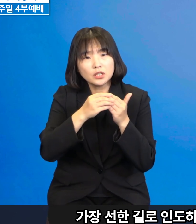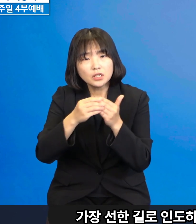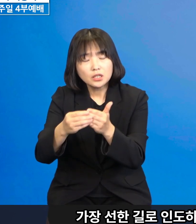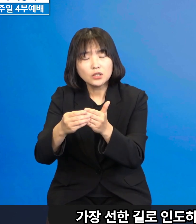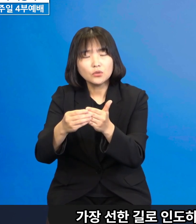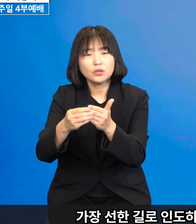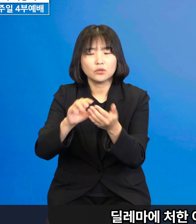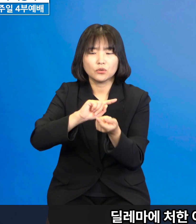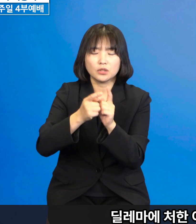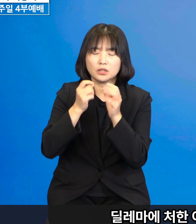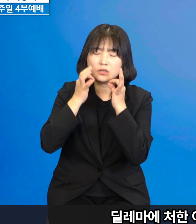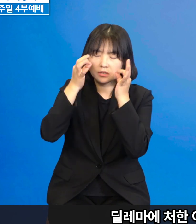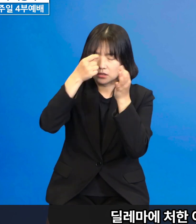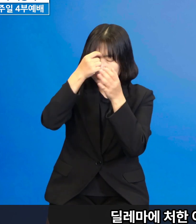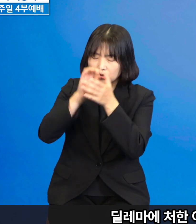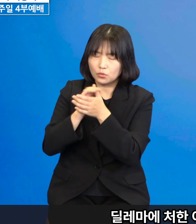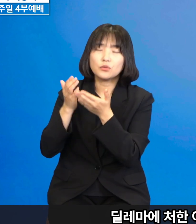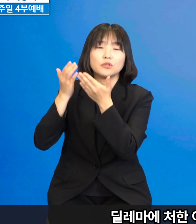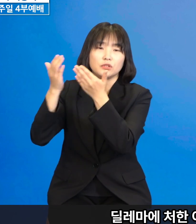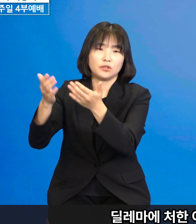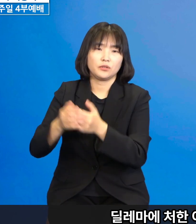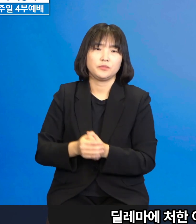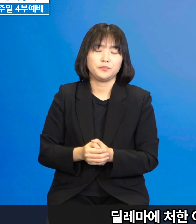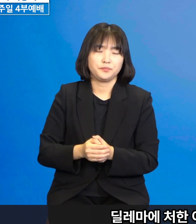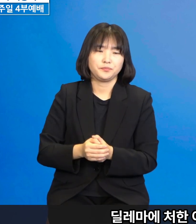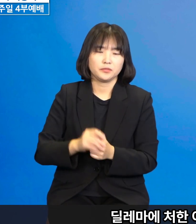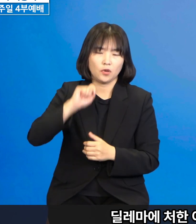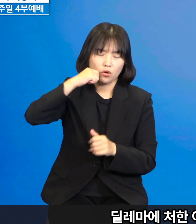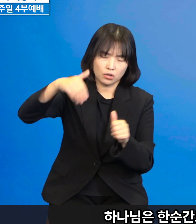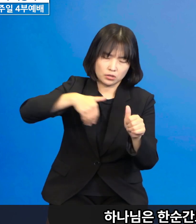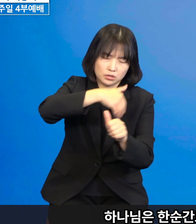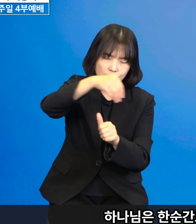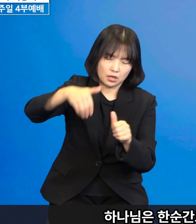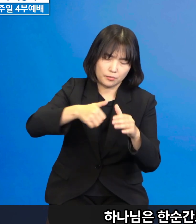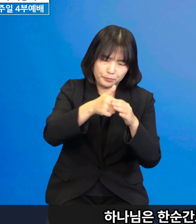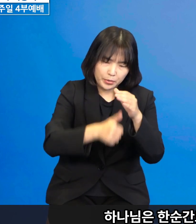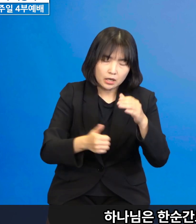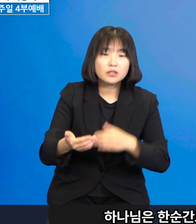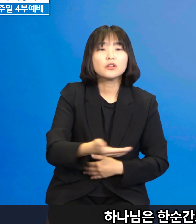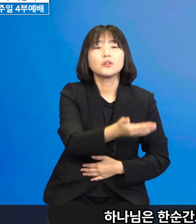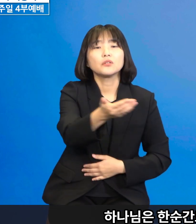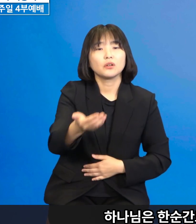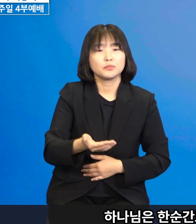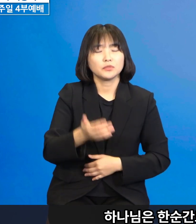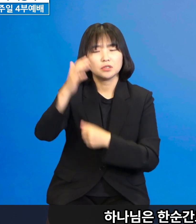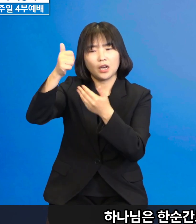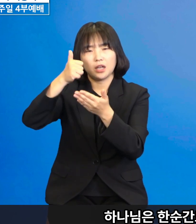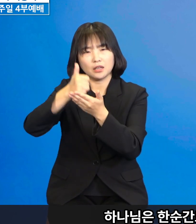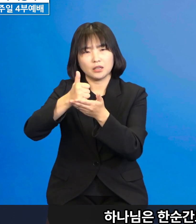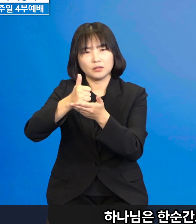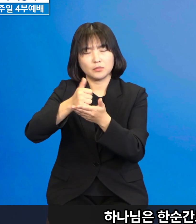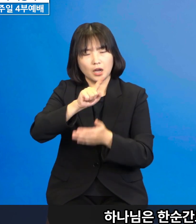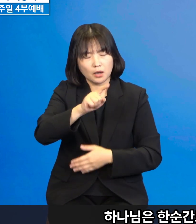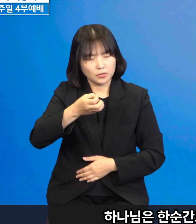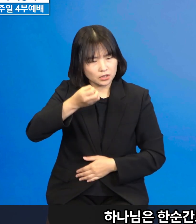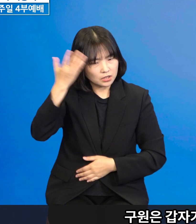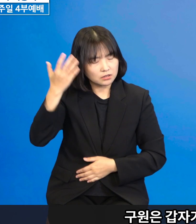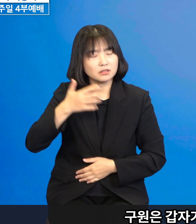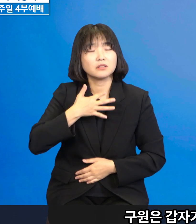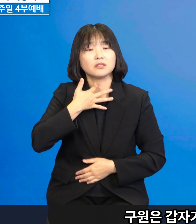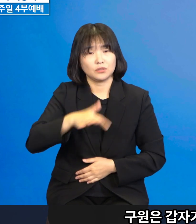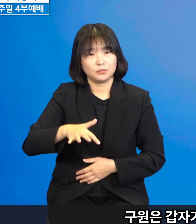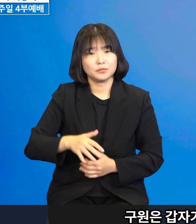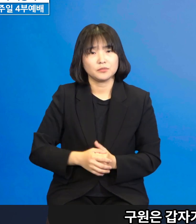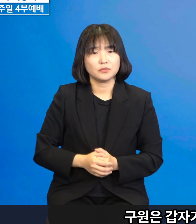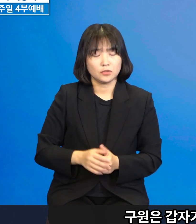주실 것입니다. 딜레마에 처한 여러분을 향한 시선을 하나님은 한순간도 놓친 적이 없습니다.